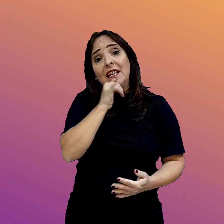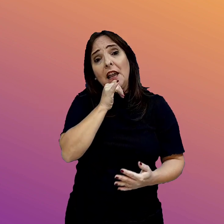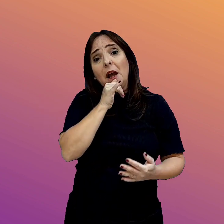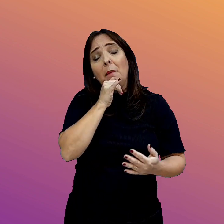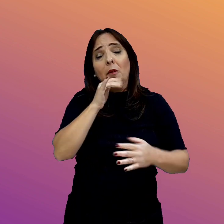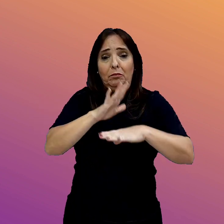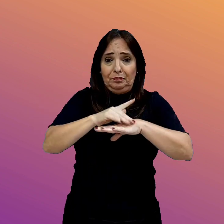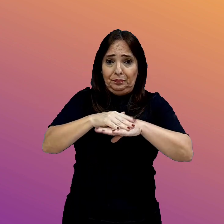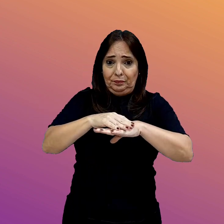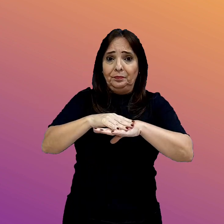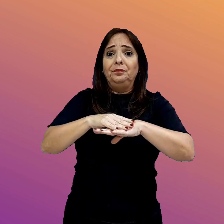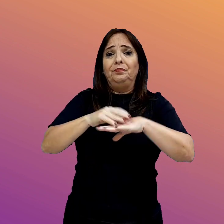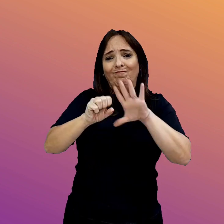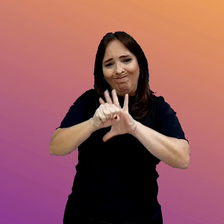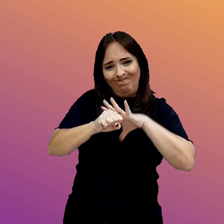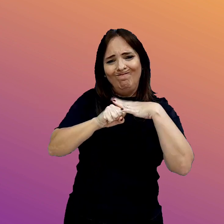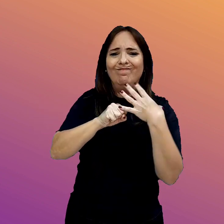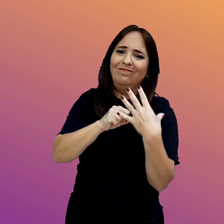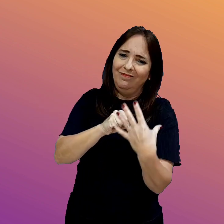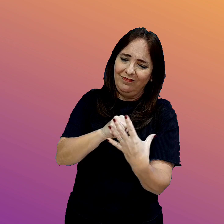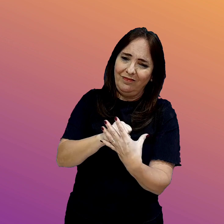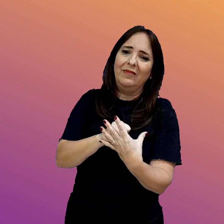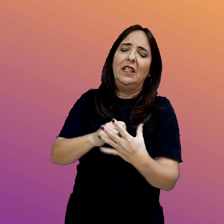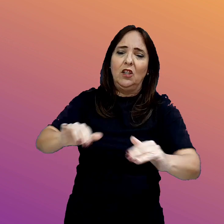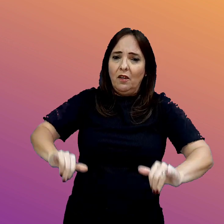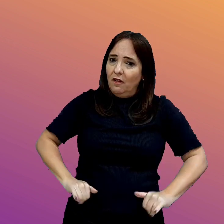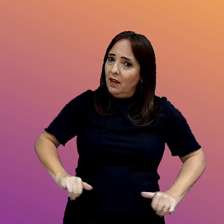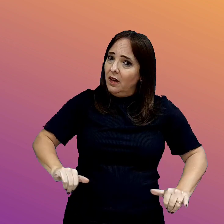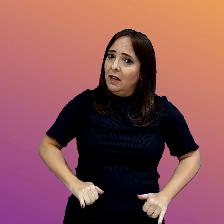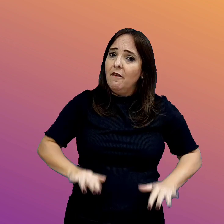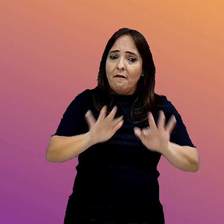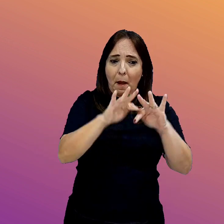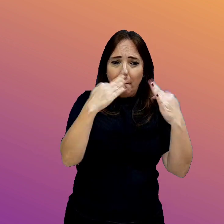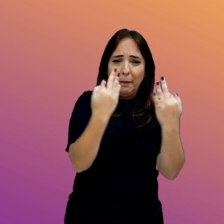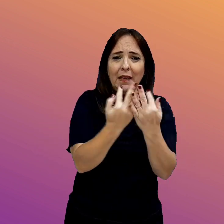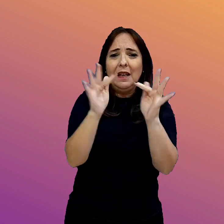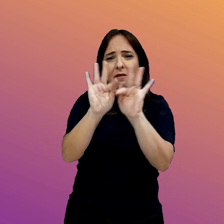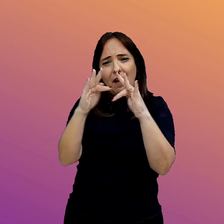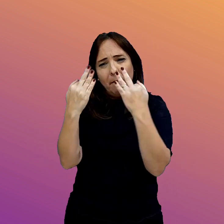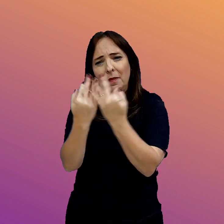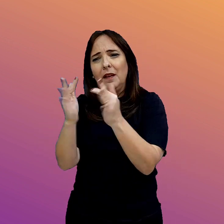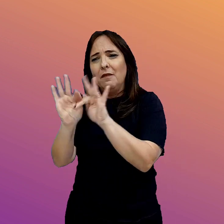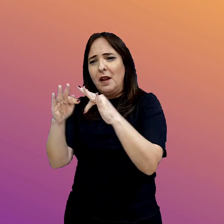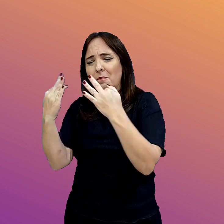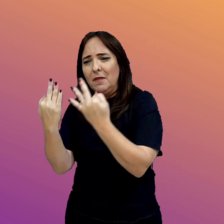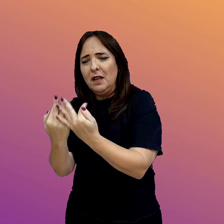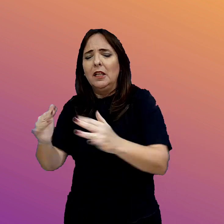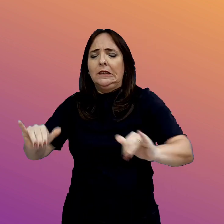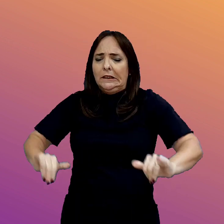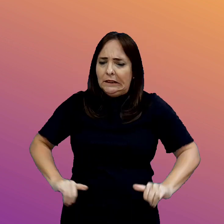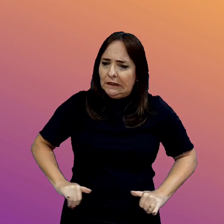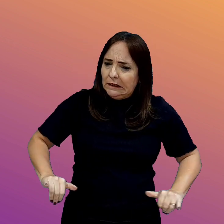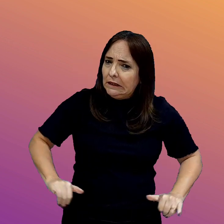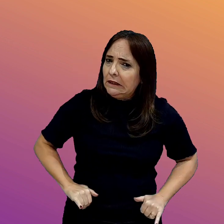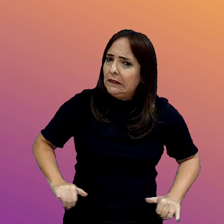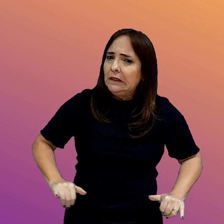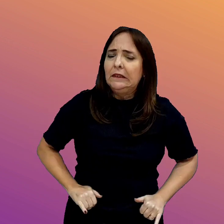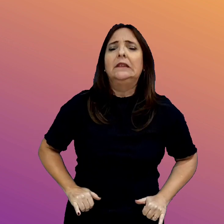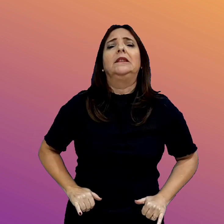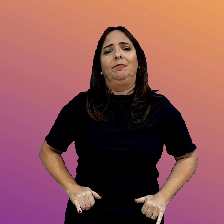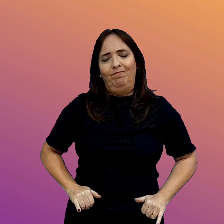pandemia, momentos sofridos para muitas famílias, né? Tivemos muitas famílias que, infelizmente, foram afetadas, seja